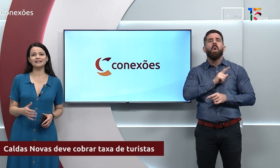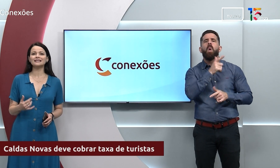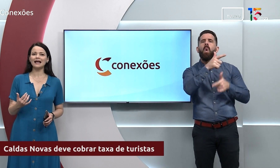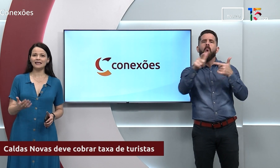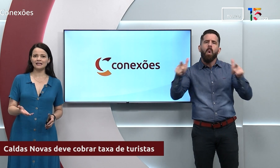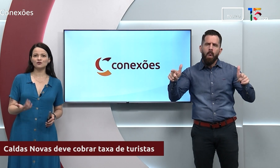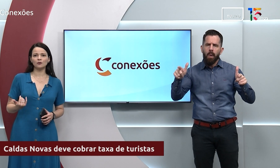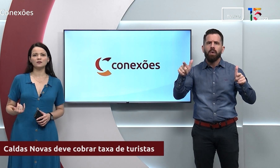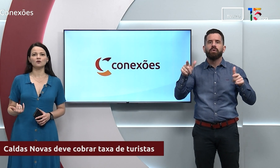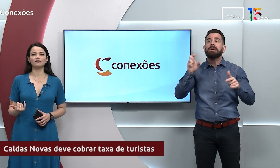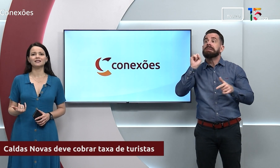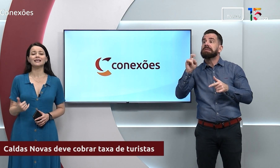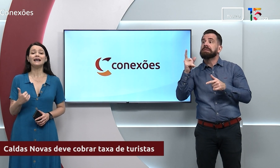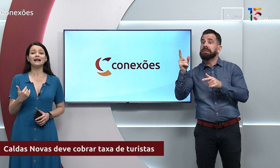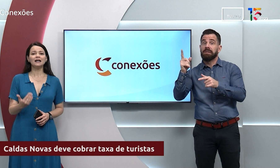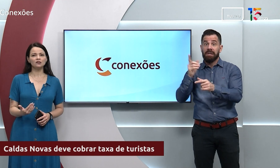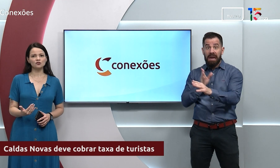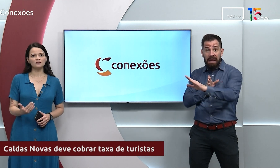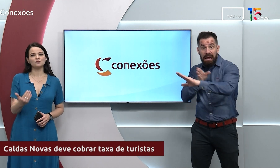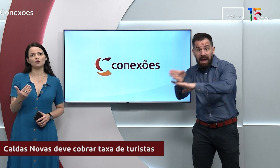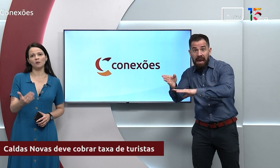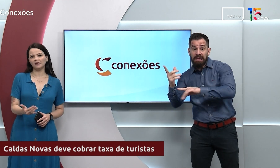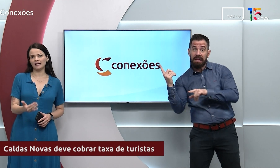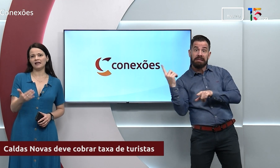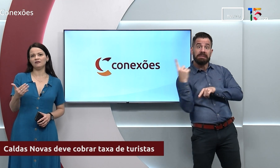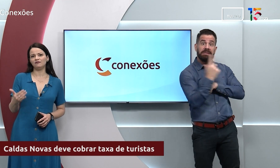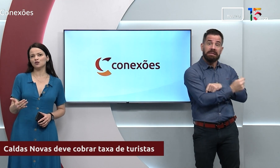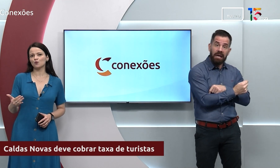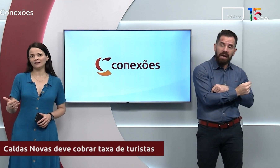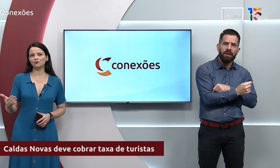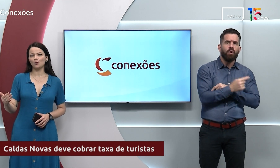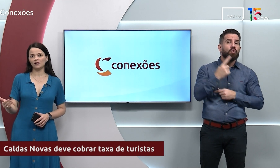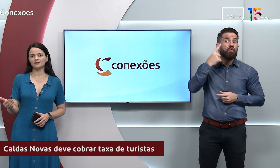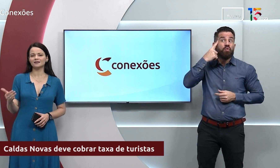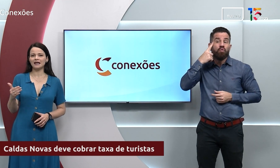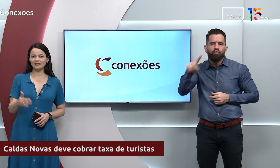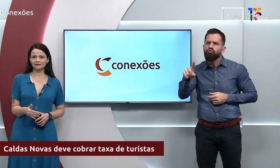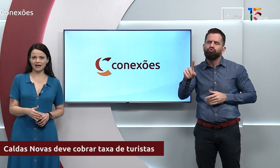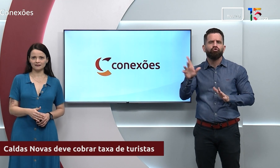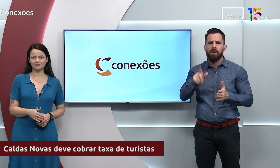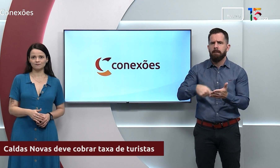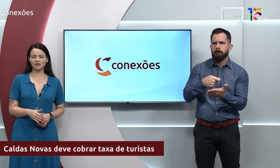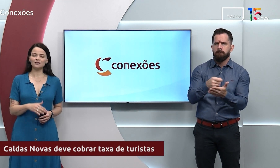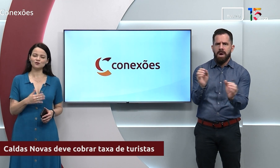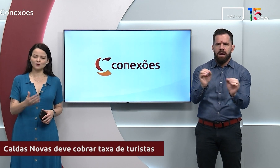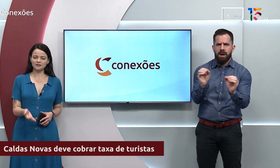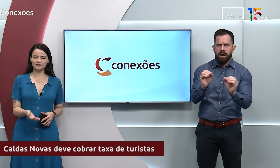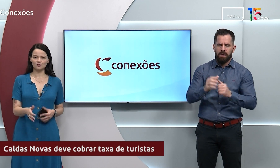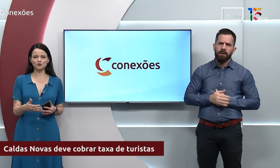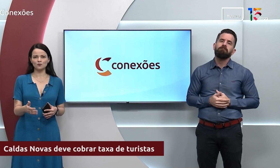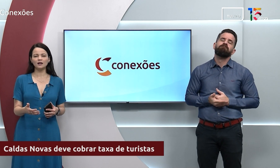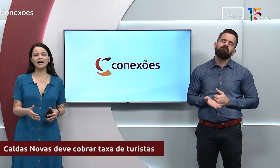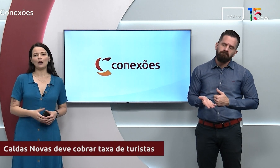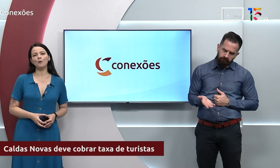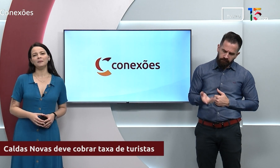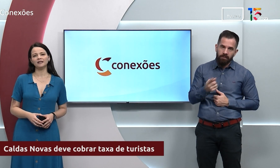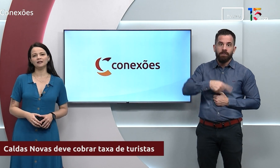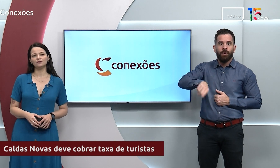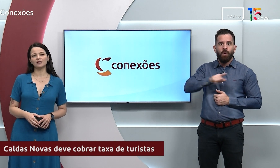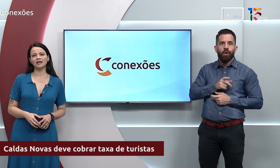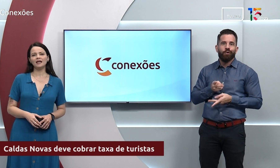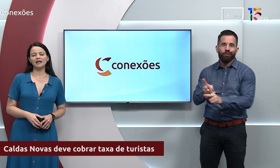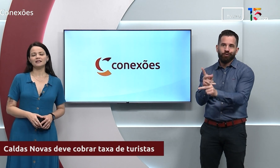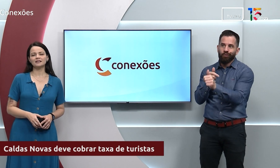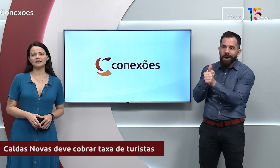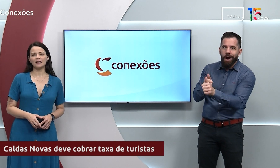veículos que saírem de Caldas Novas antes de completarem 24 horas da entrada. E a gente continua